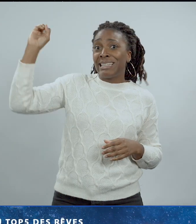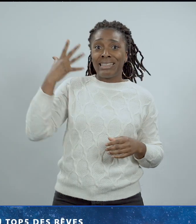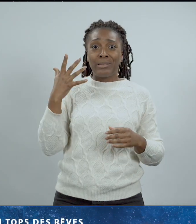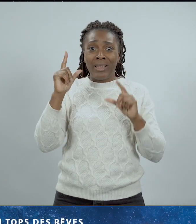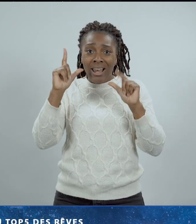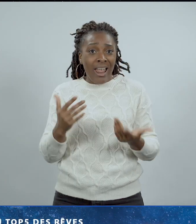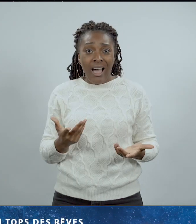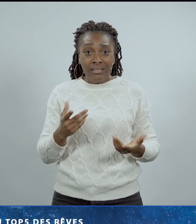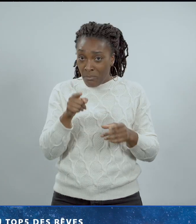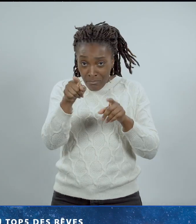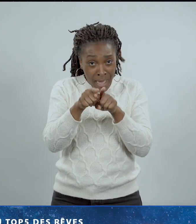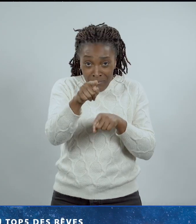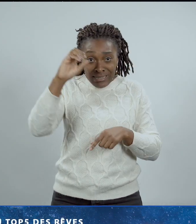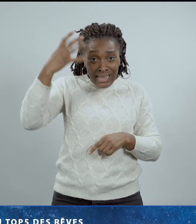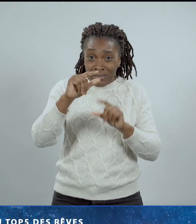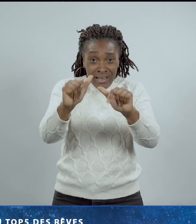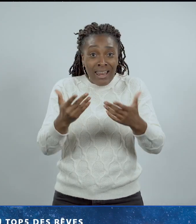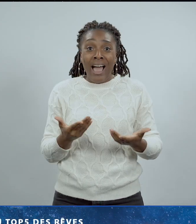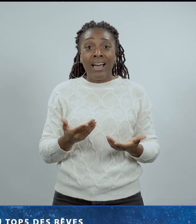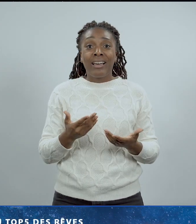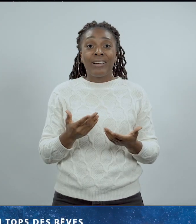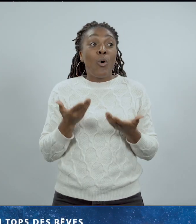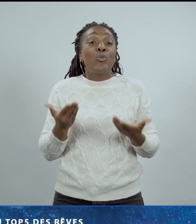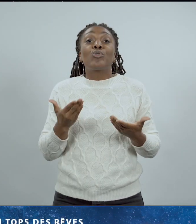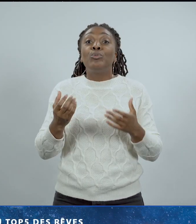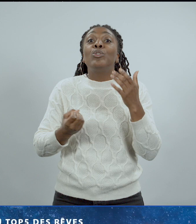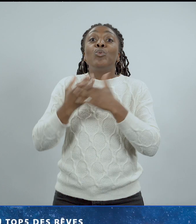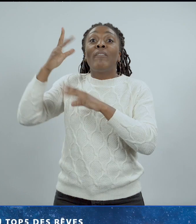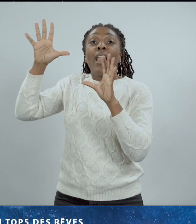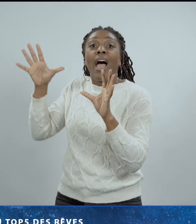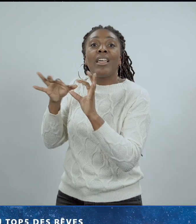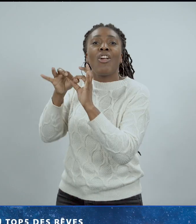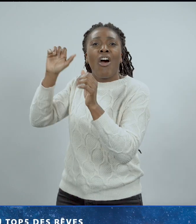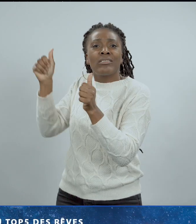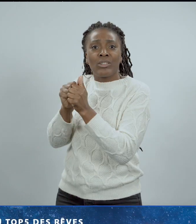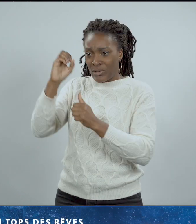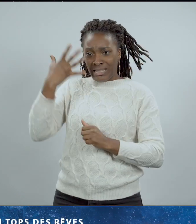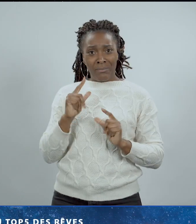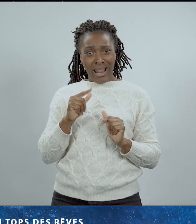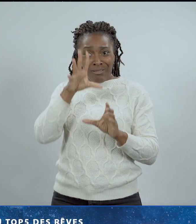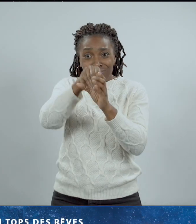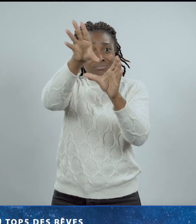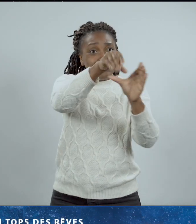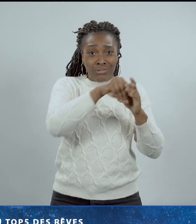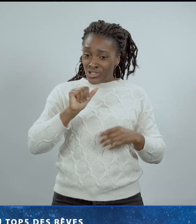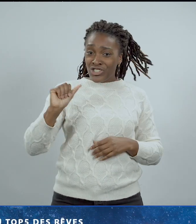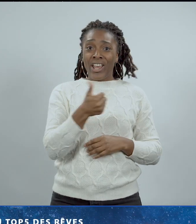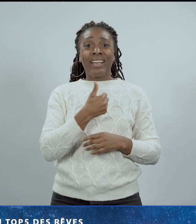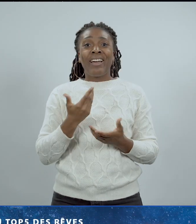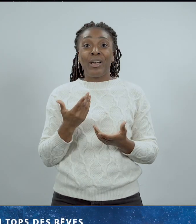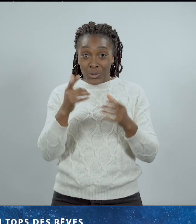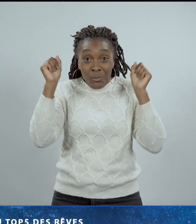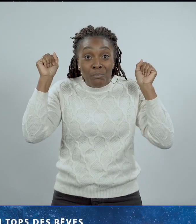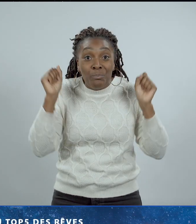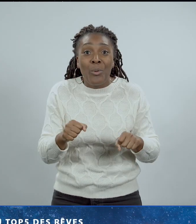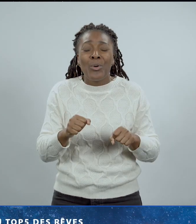esprit extraordinaire en lui. C'était le Saint-Esprit. La réalité, c'est que nous vivons dans la nouvelle alliance. et que le Saint-Esprit est en chacun